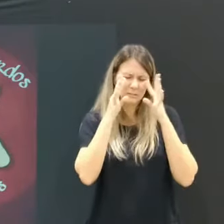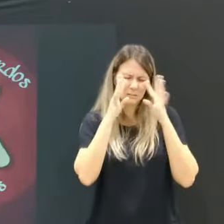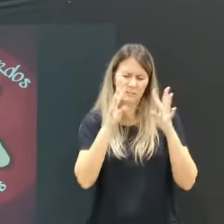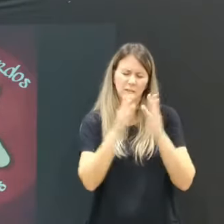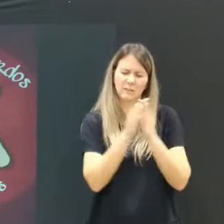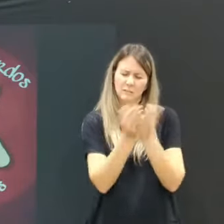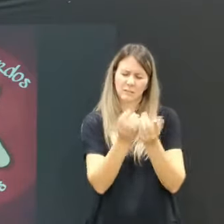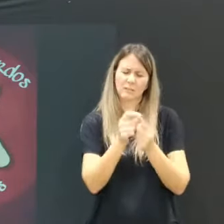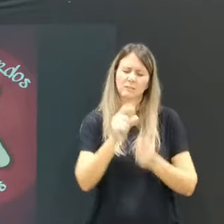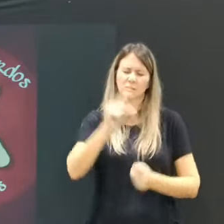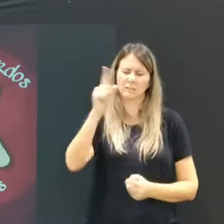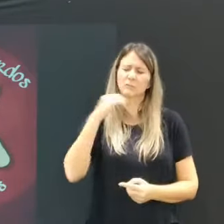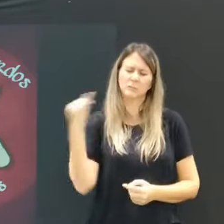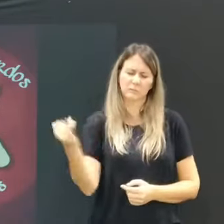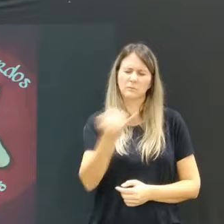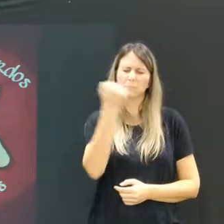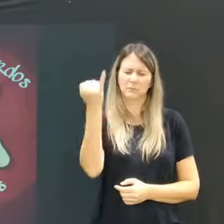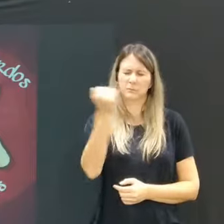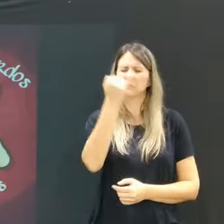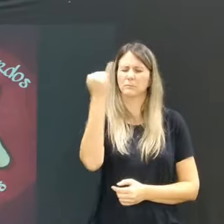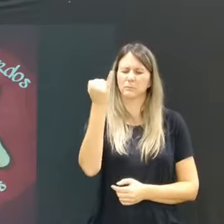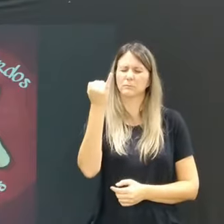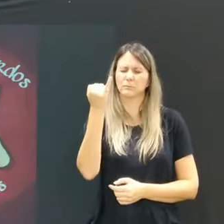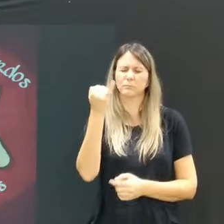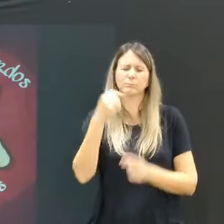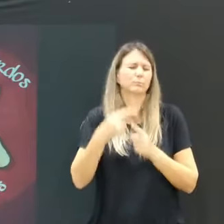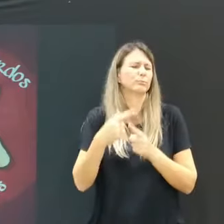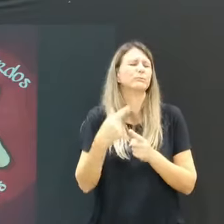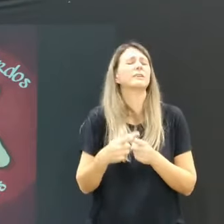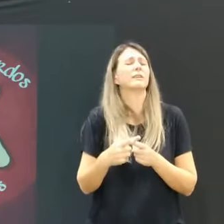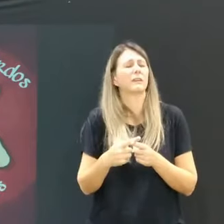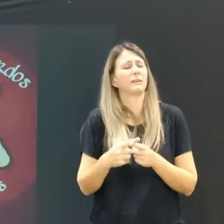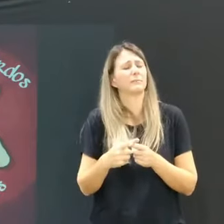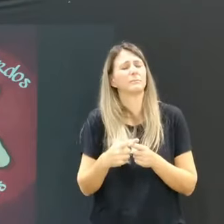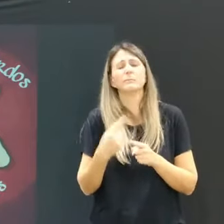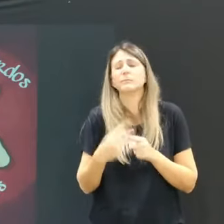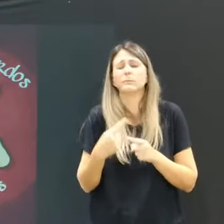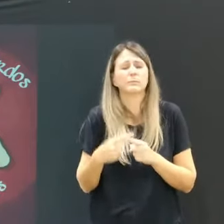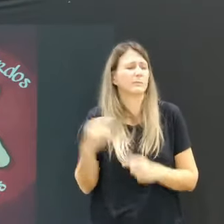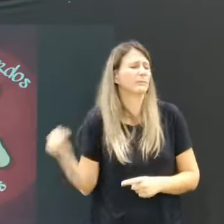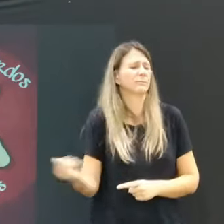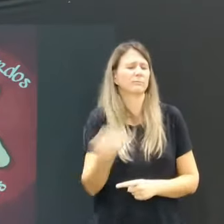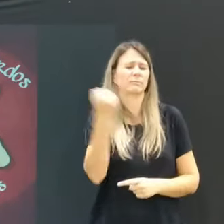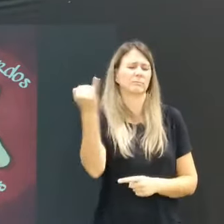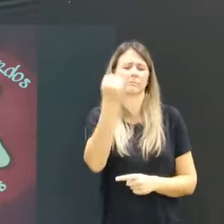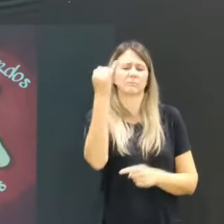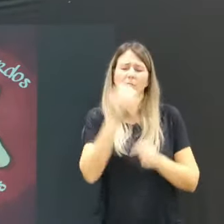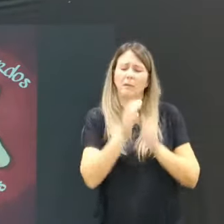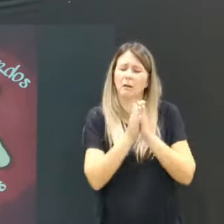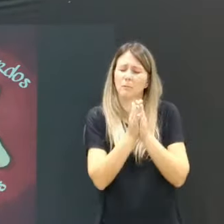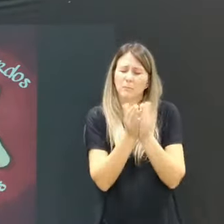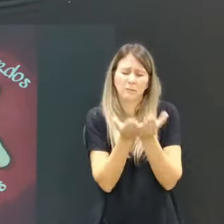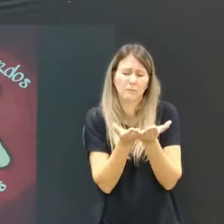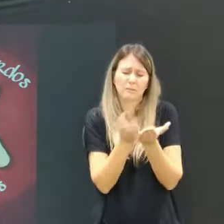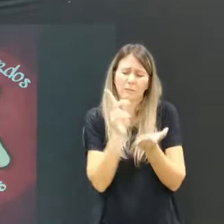muita atenção, para aprender a tua palavra. Porque é muito importante. É muito importante a